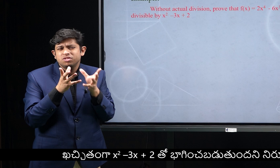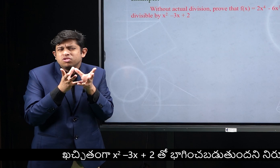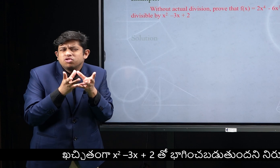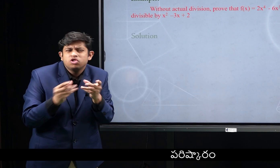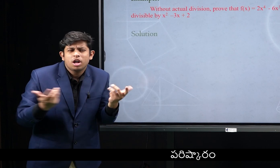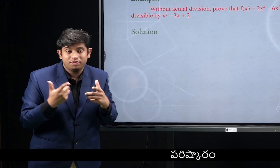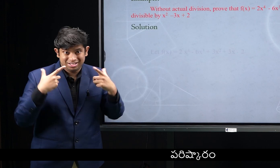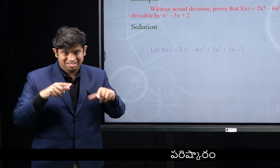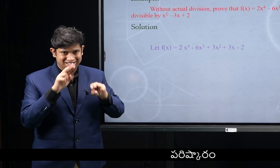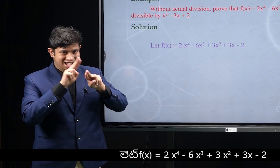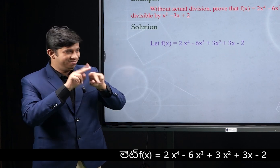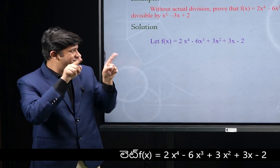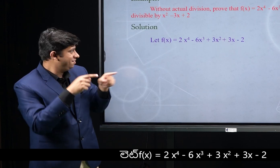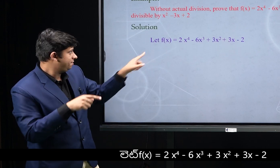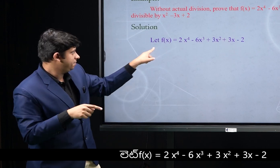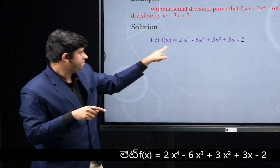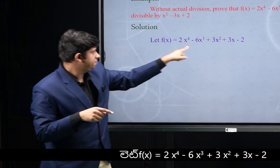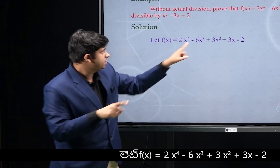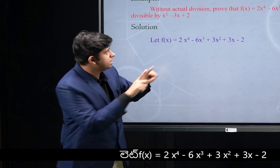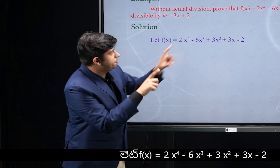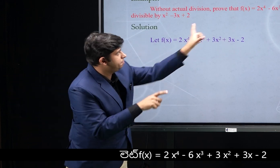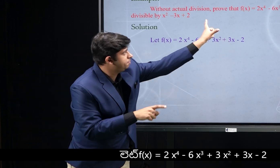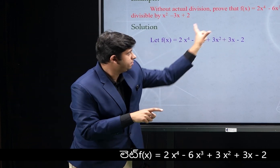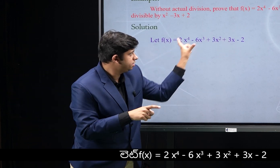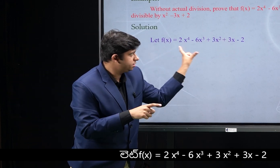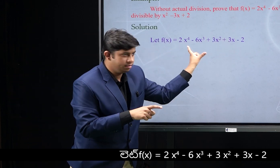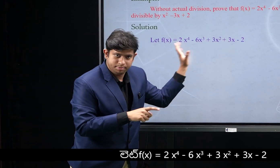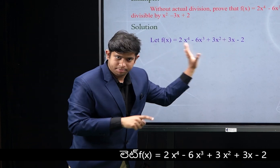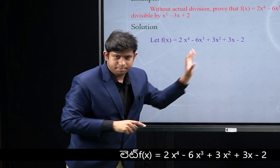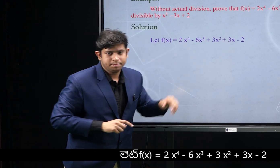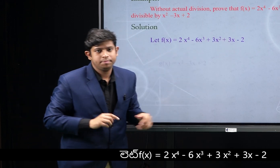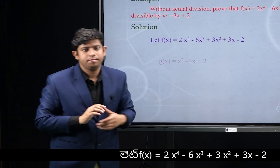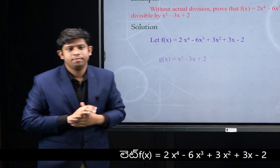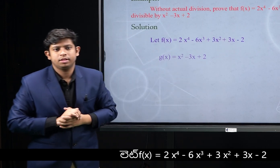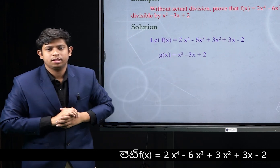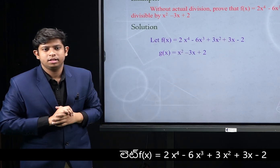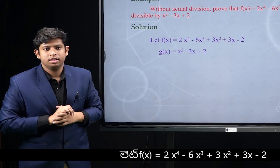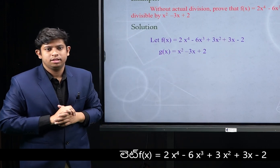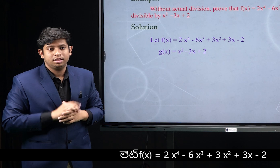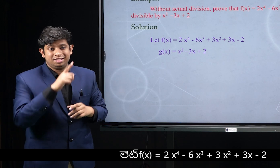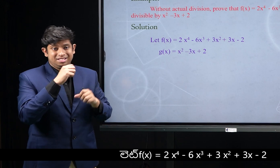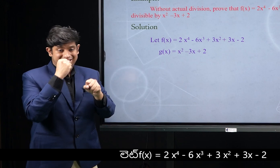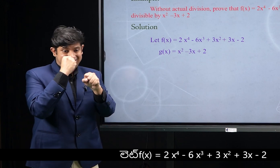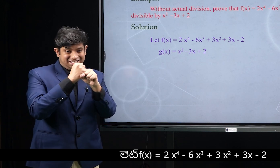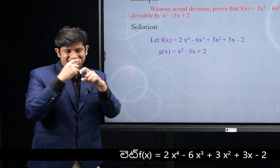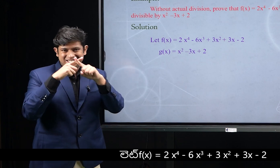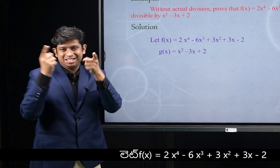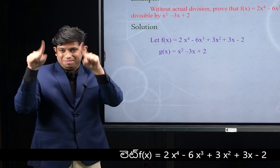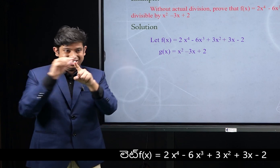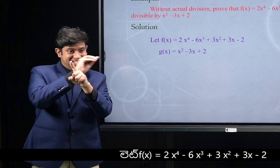నిరూపించండి. పరిష్కారం fx ఈజ్ ఈక్వల్ టు 2x టు ది పవర్ ఆఫ్ 4 మైనస్ 6x క్యూబ్ ప్లస్ 3x స్క్వేర్ ప్లస్ 3x మైనస్